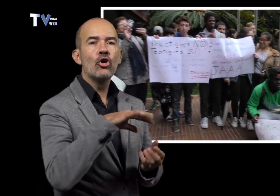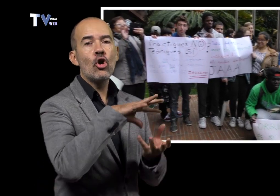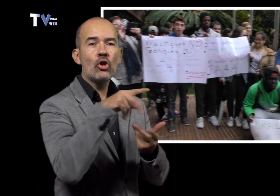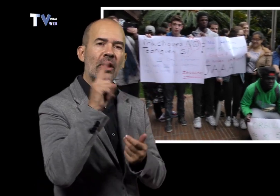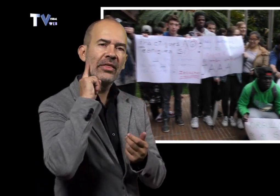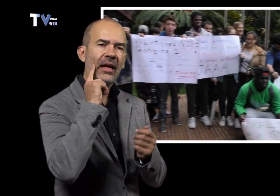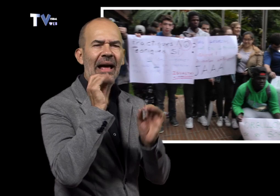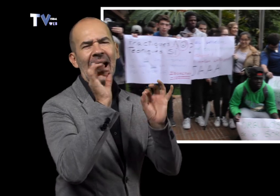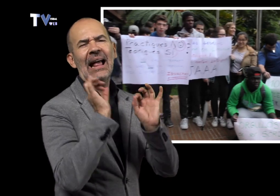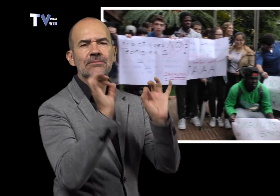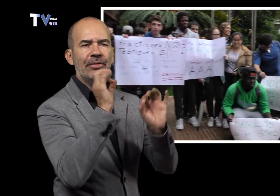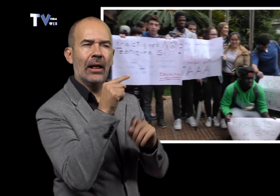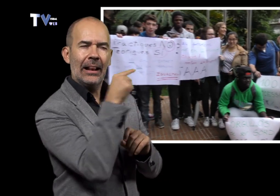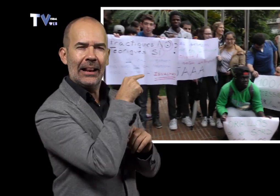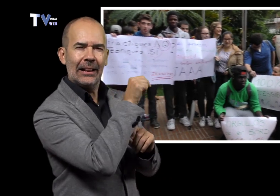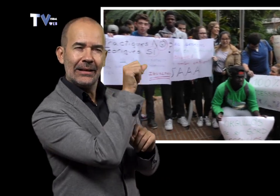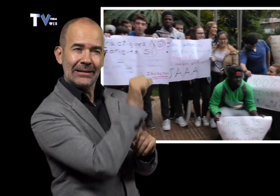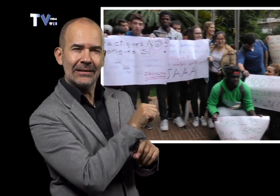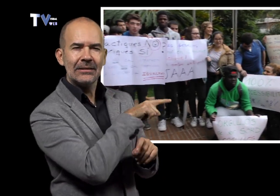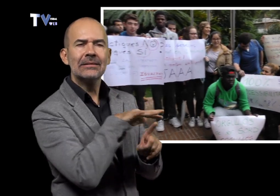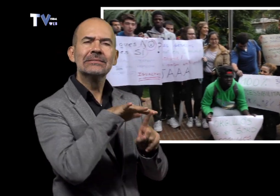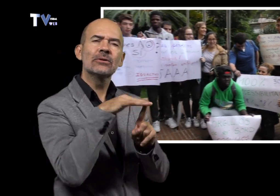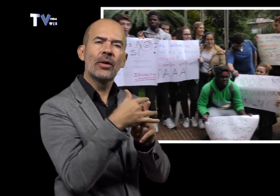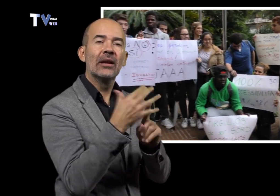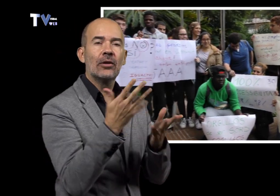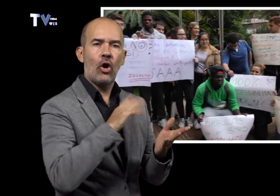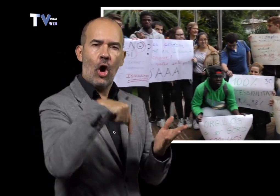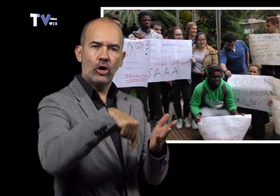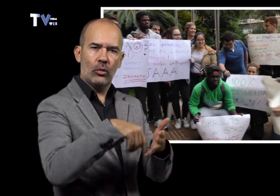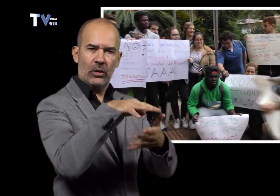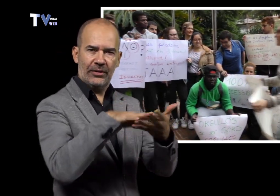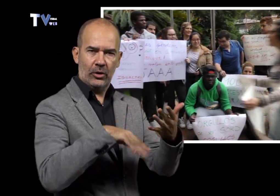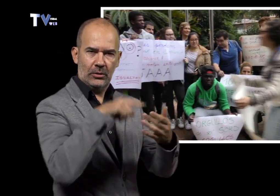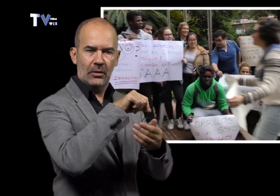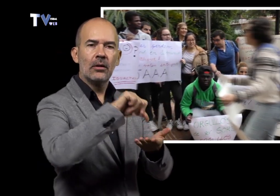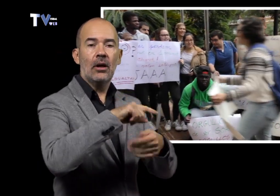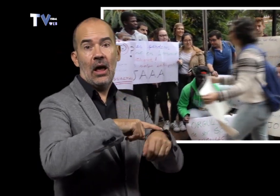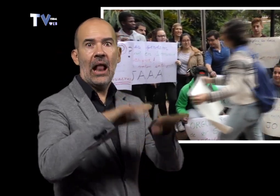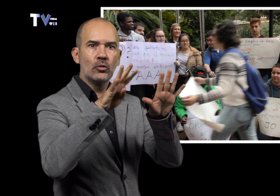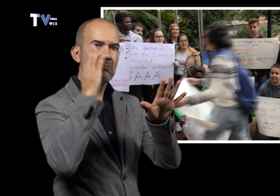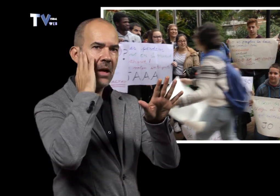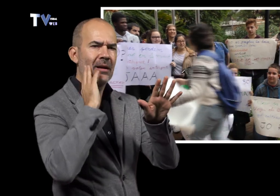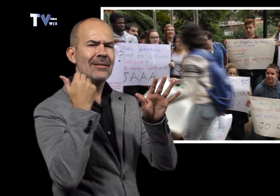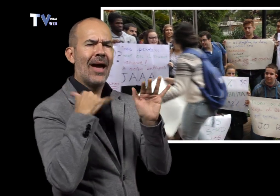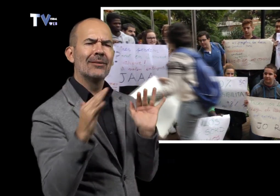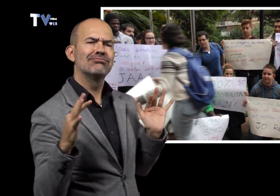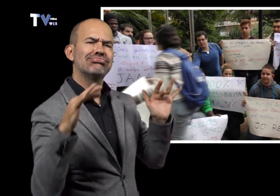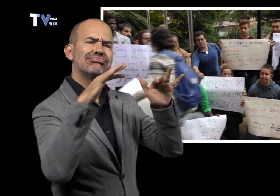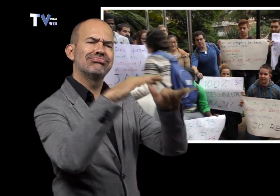Avui tenim un notisord especial. El que veureu és la situació que s'ha viscut avui a Barcelona. Des de les 9 del matí, moltes persones